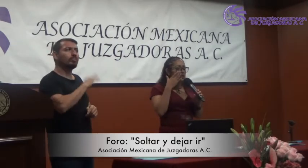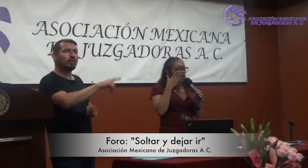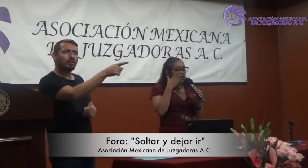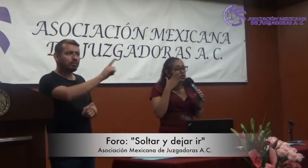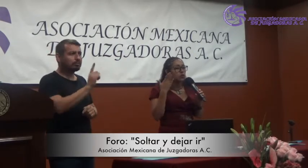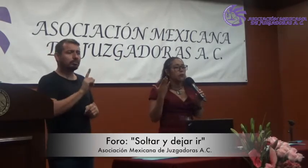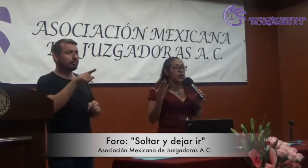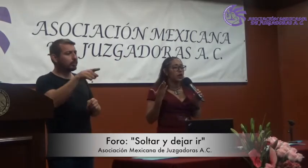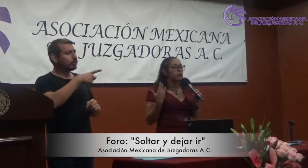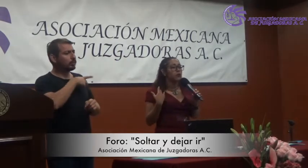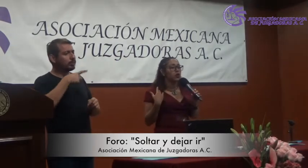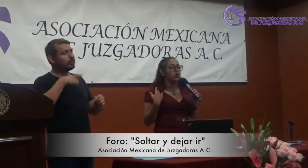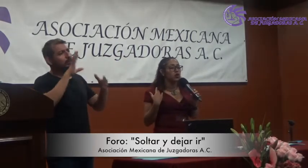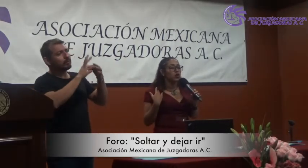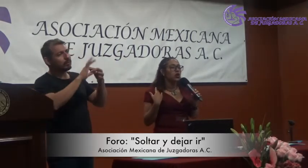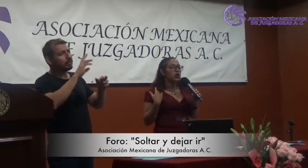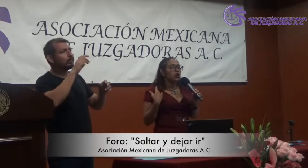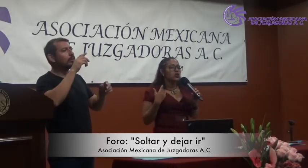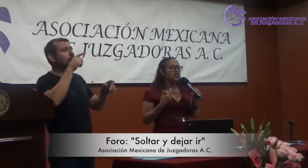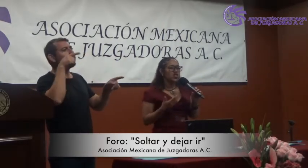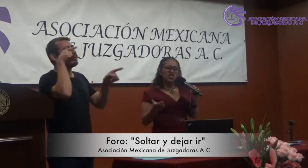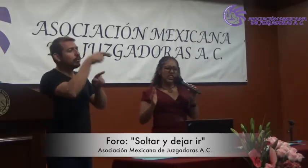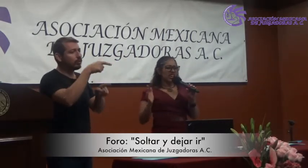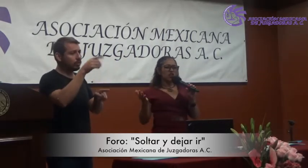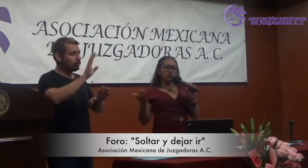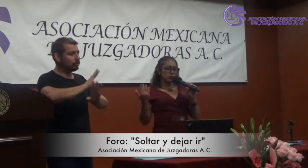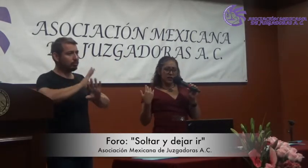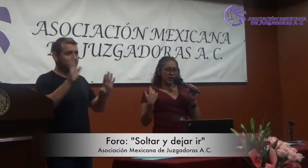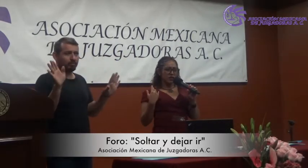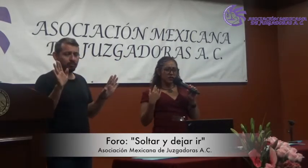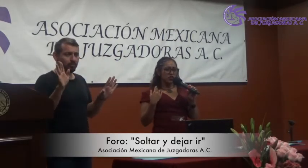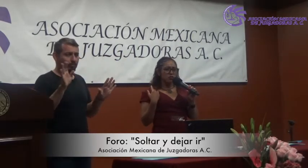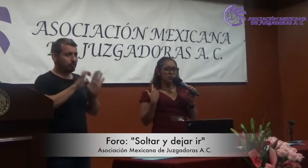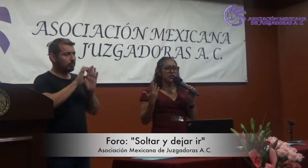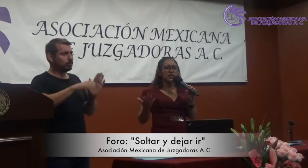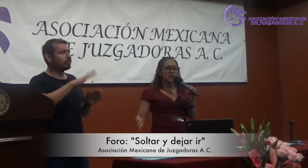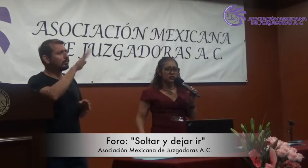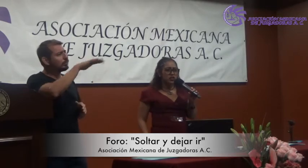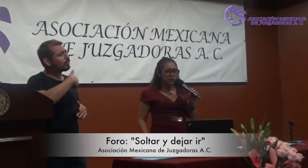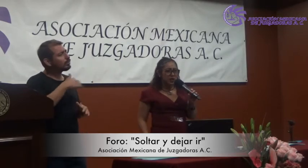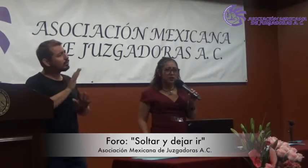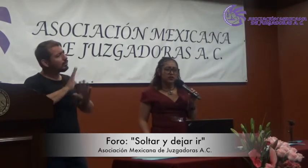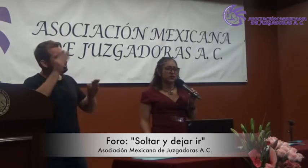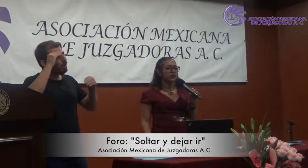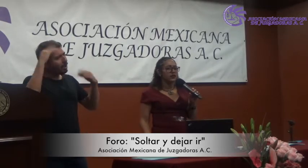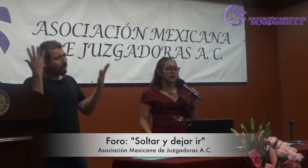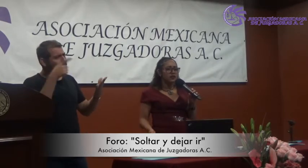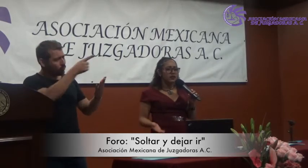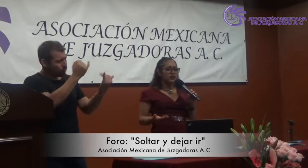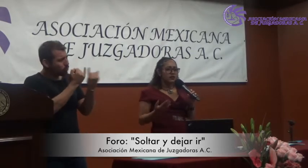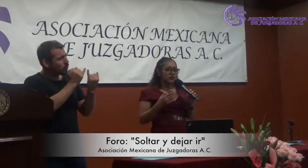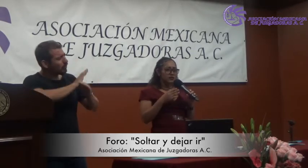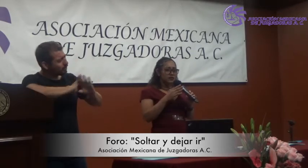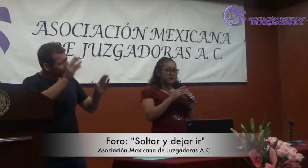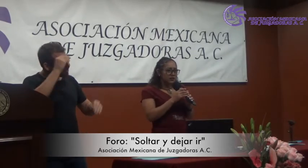no decir cosas como, por ejemplo, yo ya lo superé, yo mira, ya estoy bien,